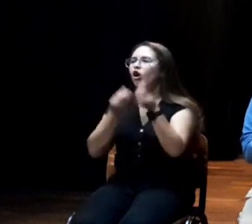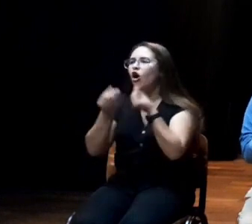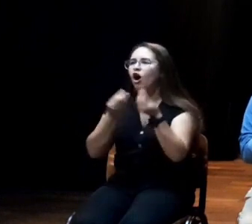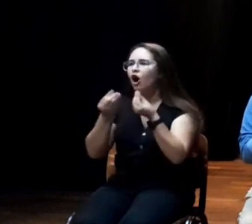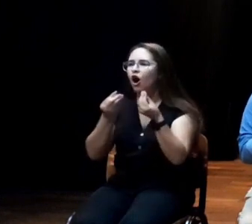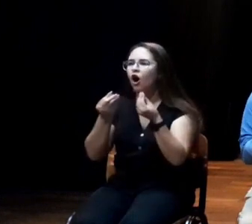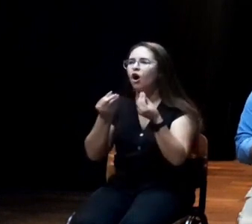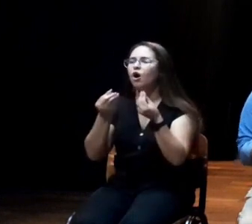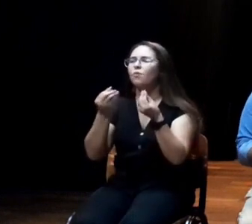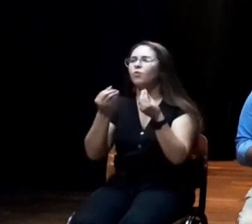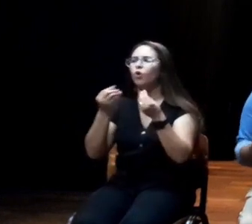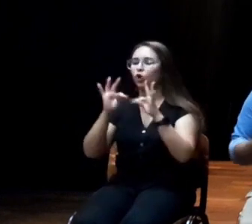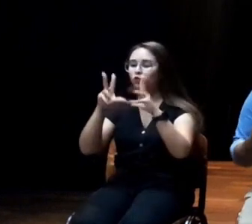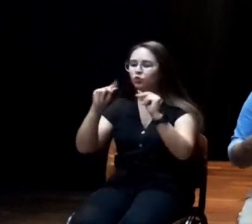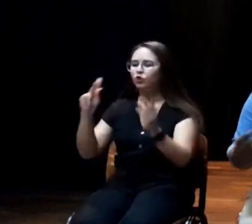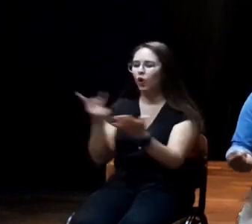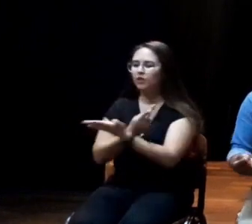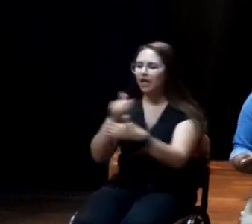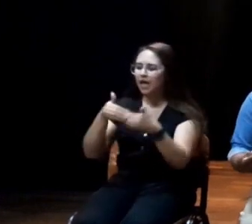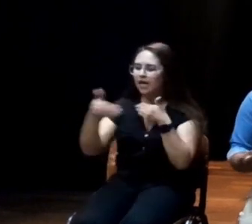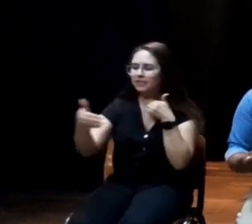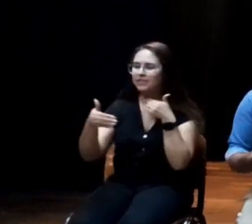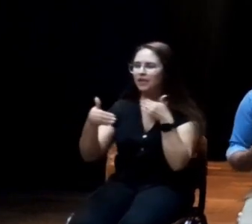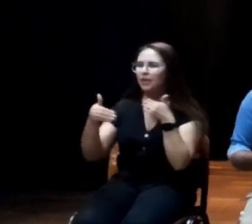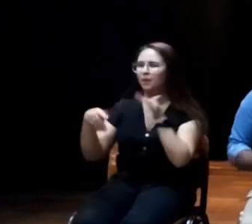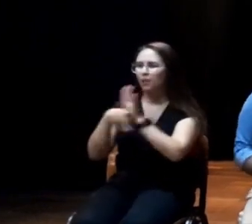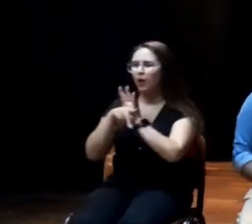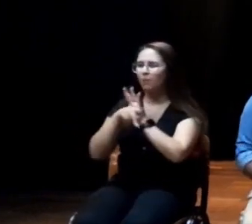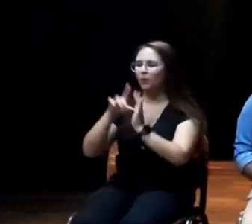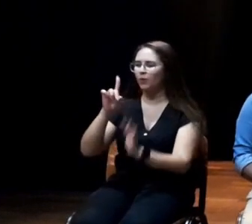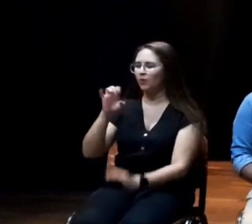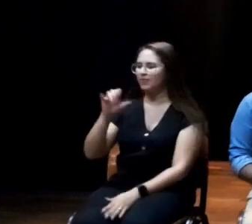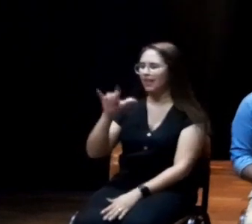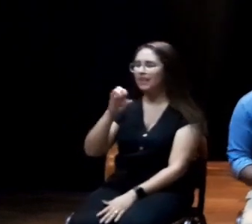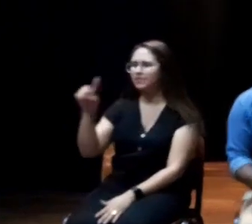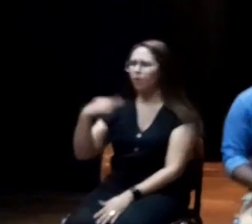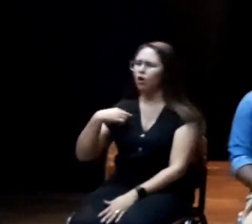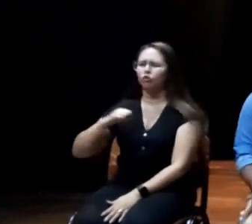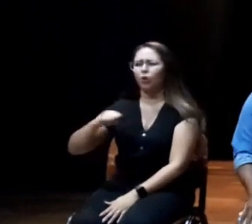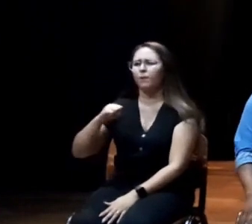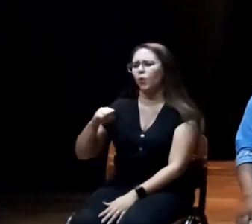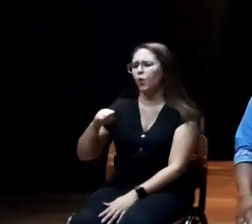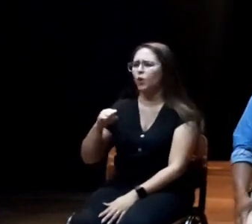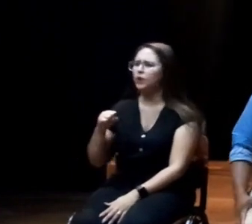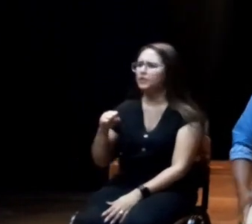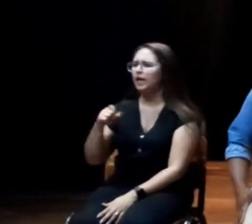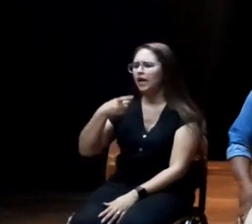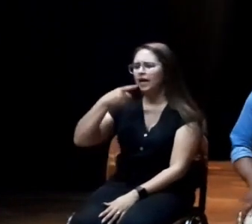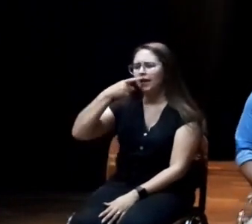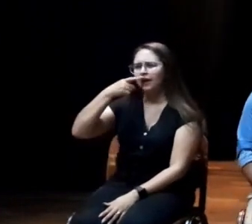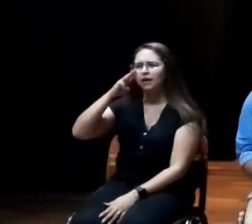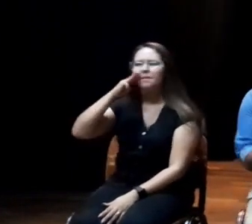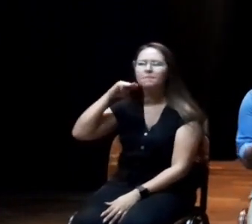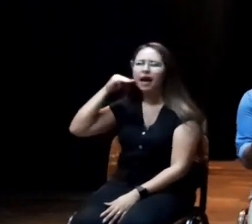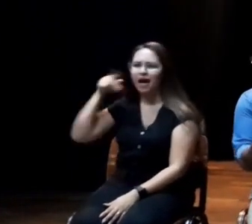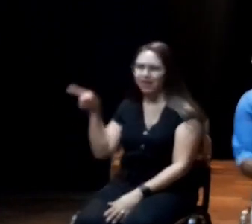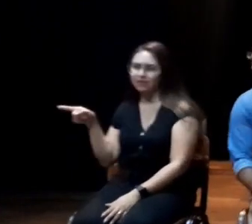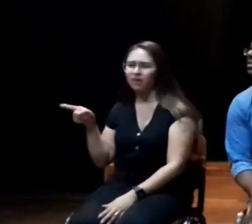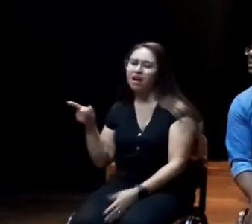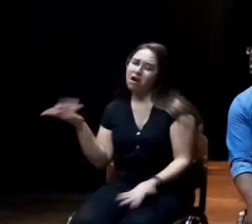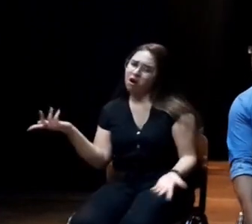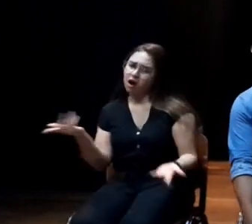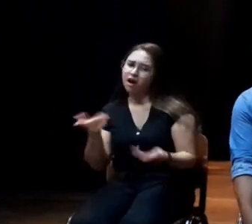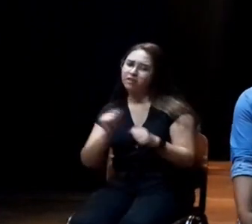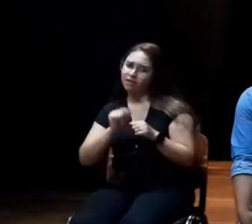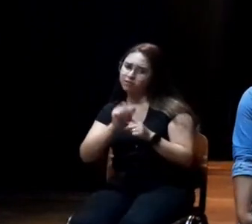naquele período, e que tudo era a partir da delação... Eu chegava e falava, tô puto com o Maxim. Então, ó, a igreja, fazendo obra